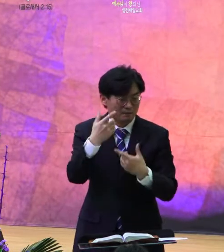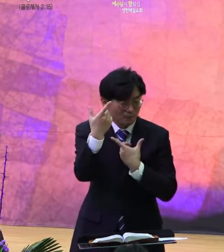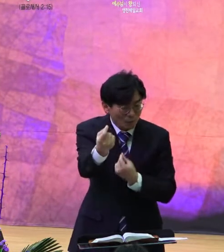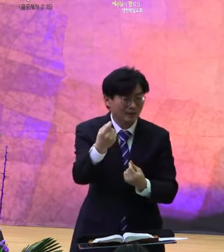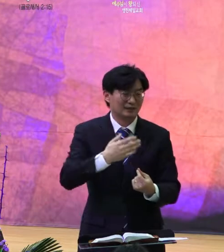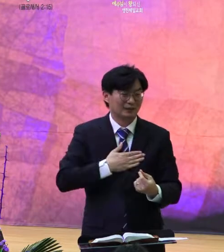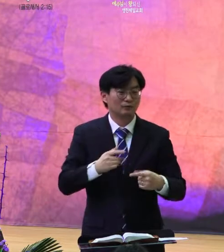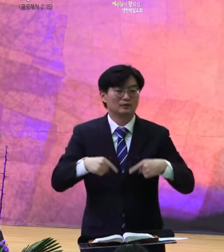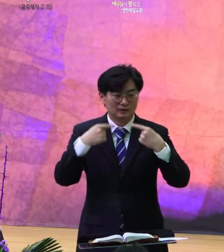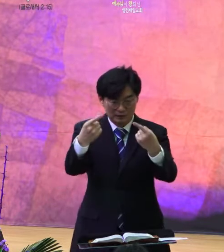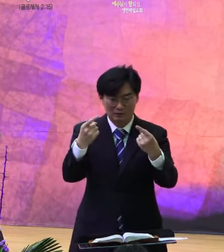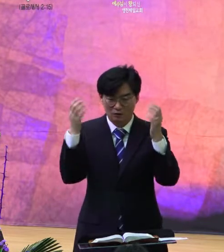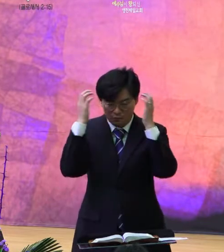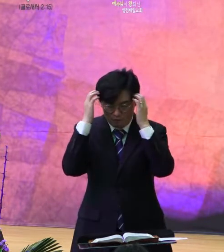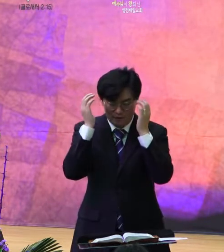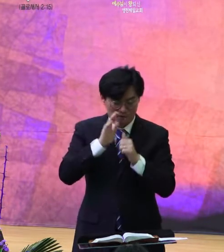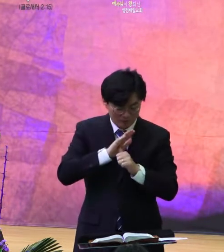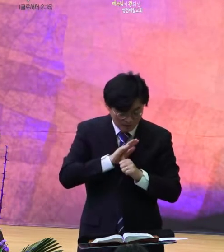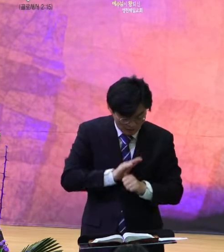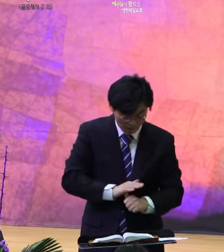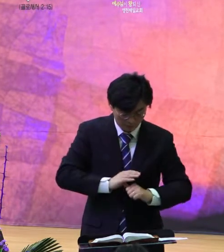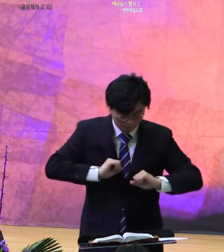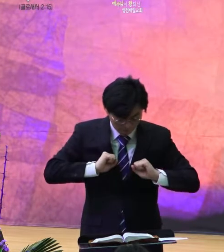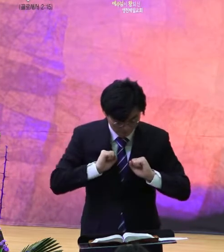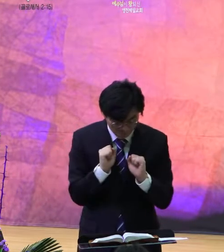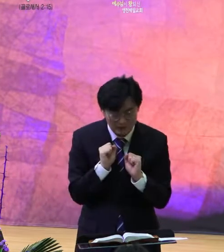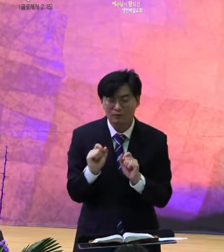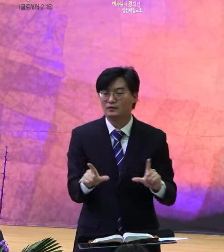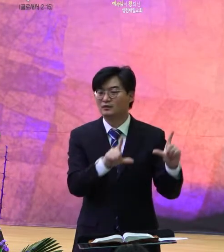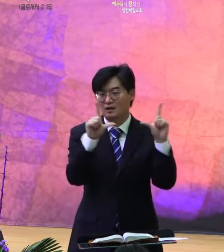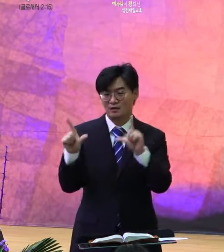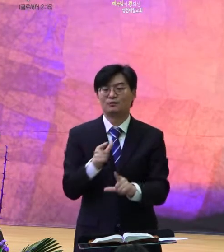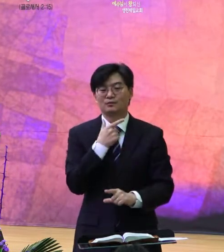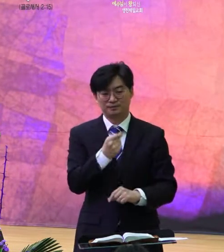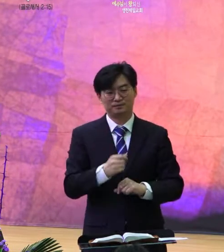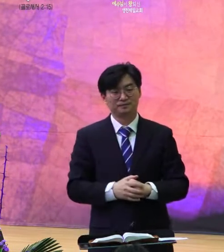누구를 꼽겠습니까? 하면 저는 바울을 이야기하겠습니다.